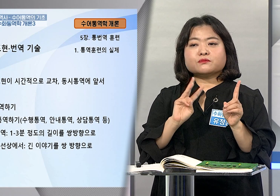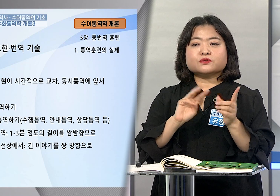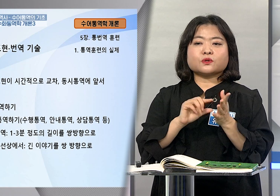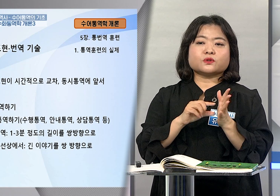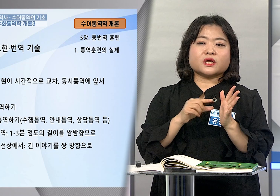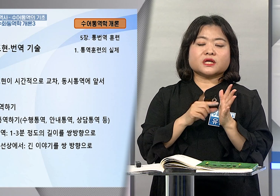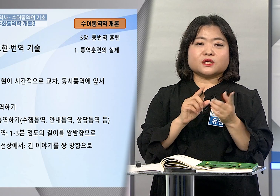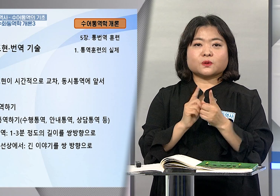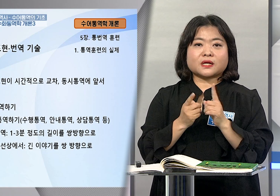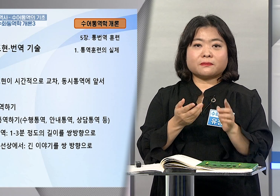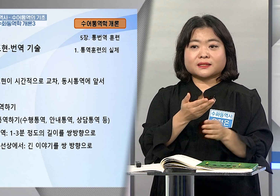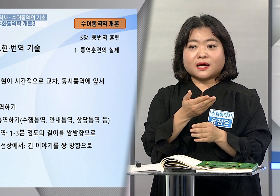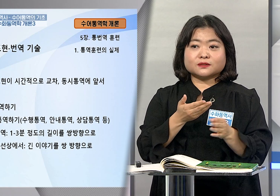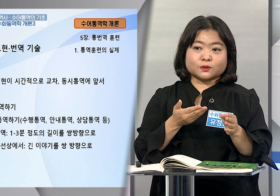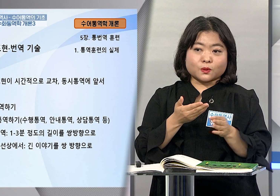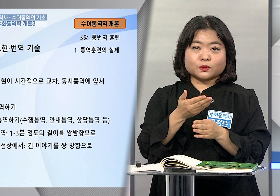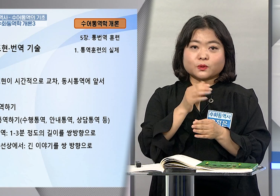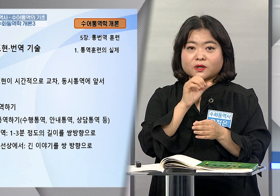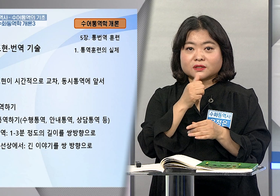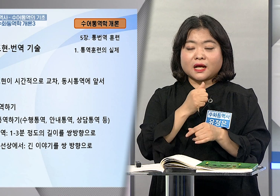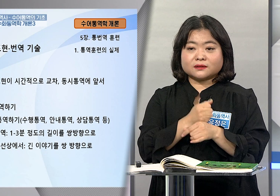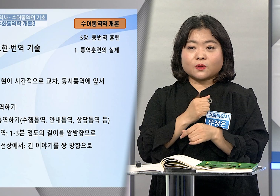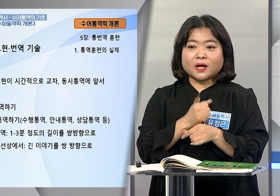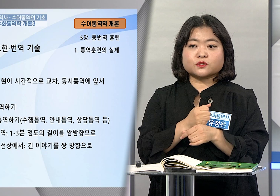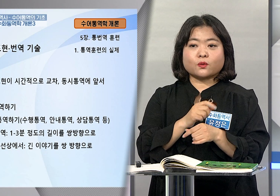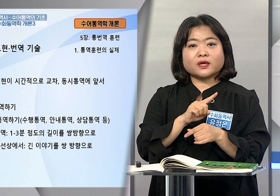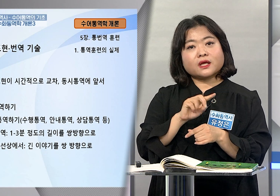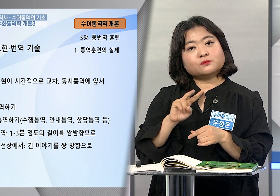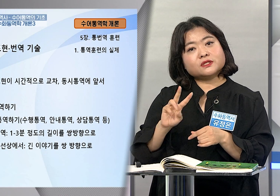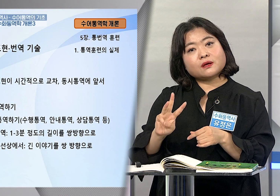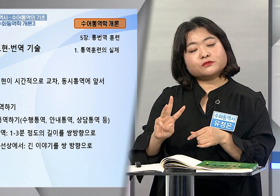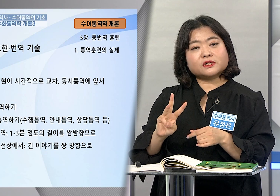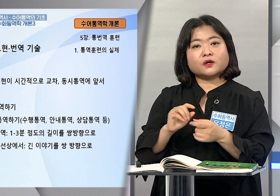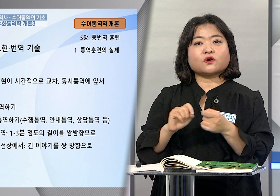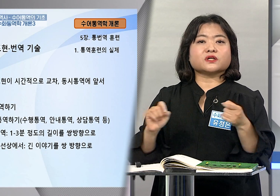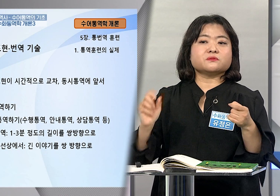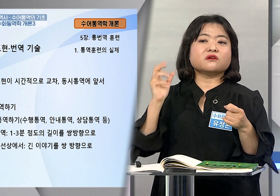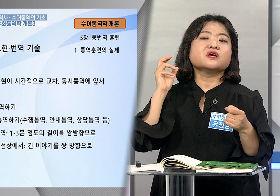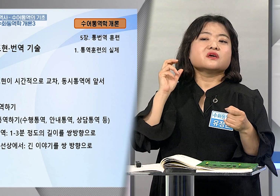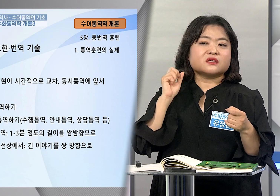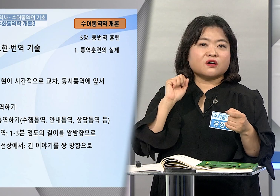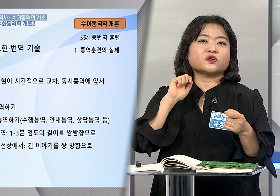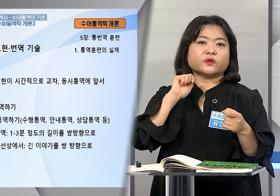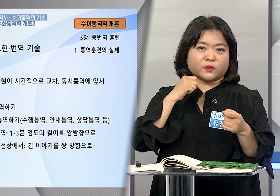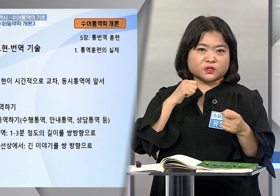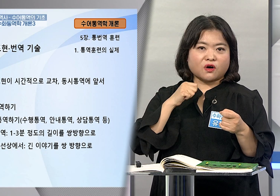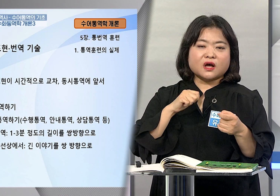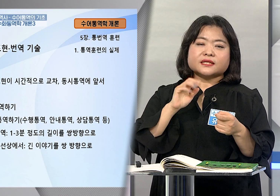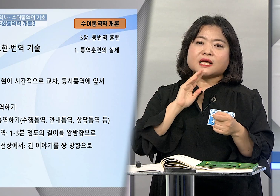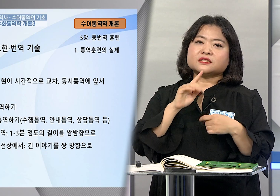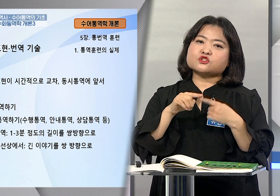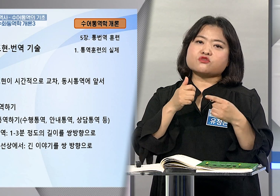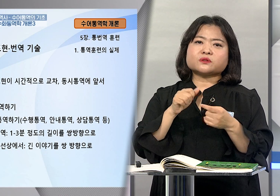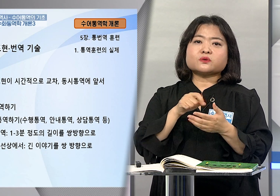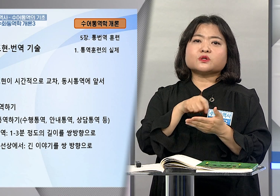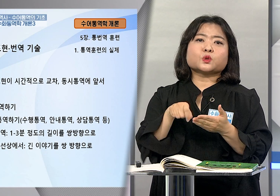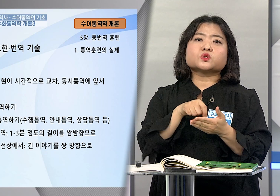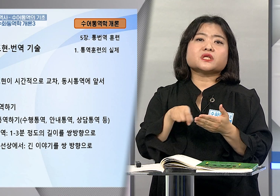3분 정도의 길이로 쌍방향으로 통역을 한다고 하죠. 왜 1분에서 3분일까요? 더 길면 기억이 어려워서. 사실은 수화 통역은 노트